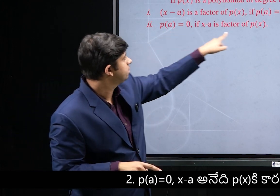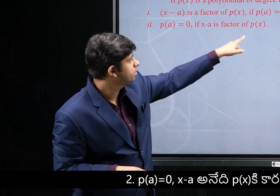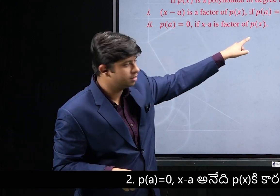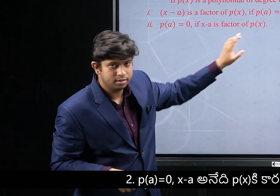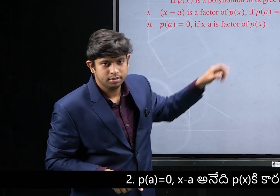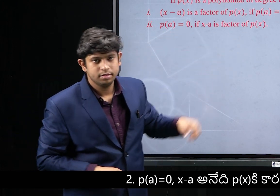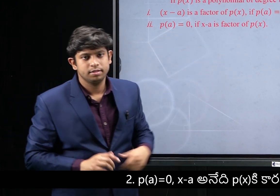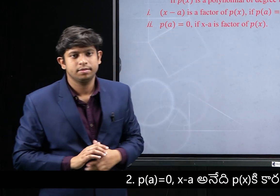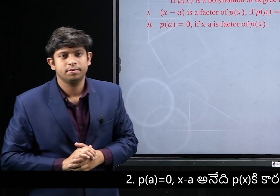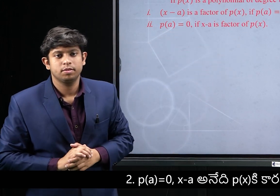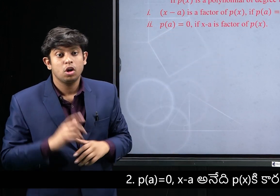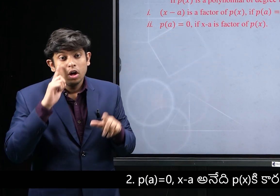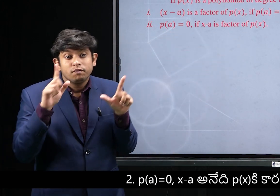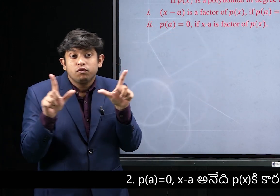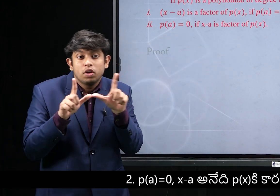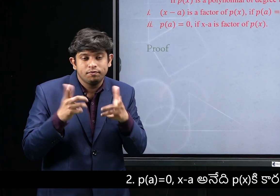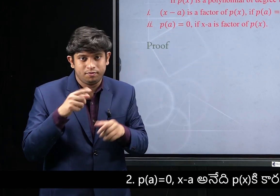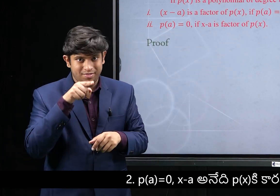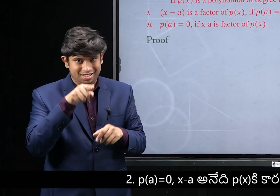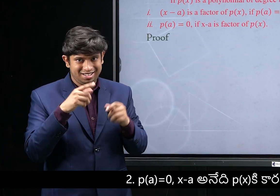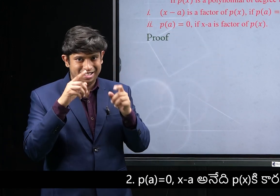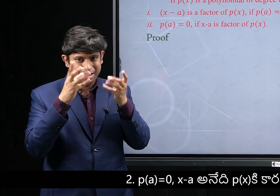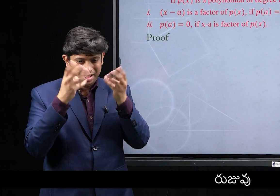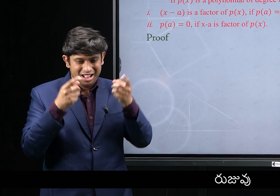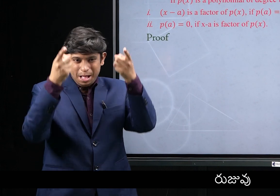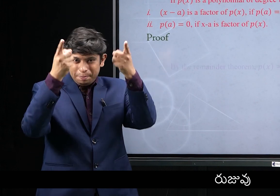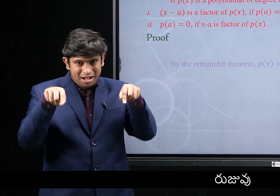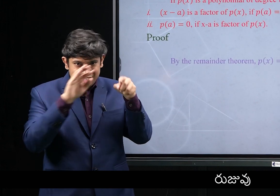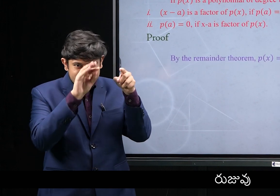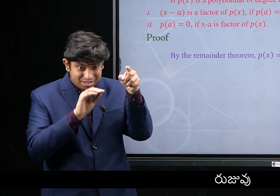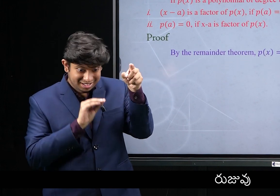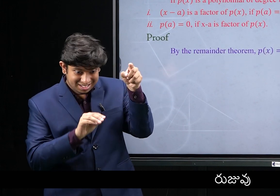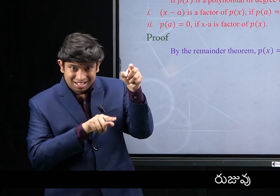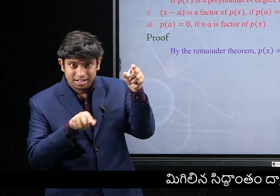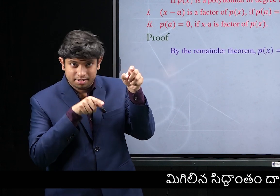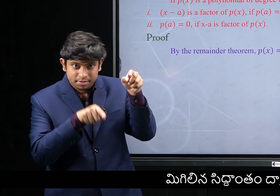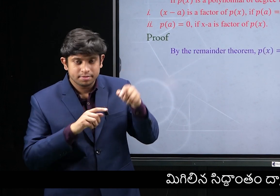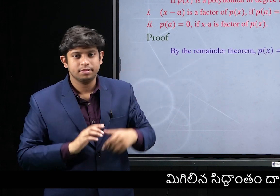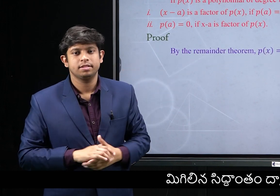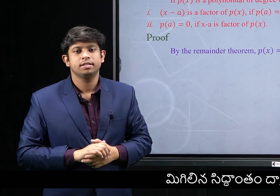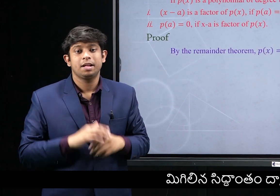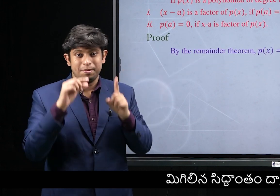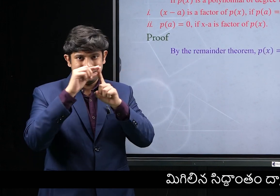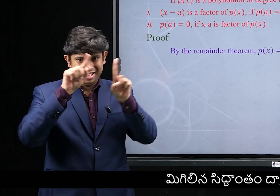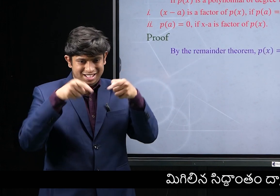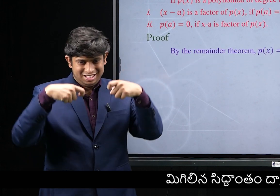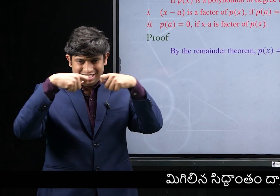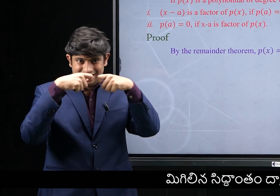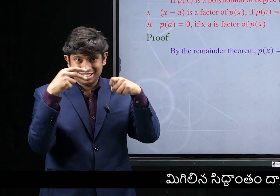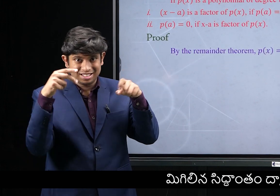అనేది pxకి కారకమైతే. రుజువు. మిగిలిన సిద్ధాంతం ద్వారా